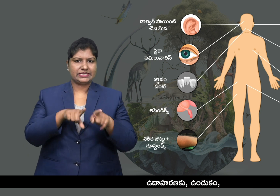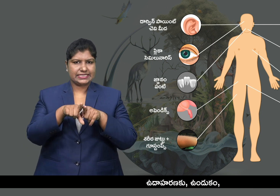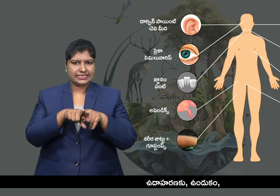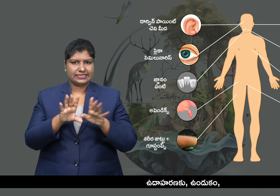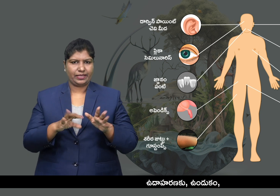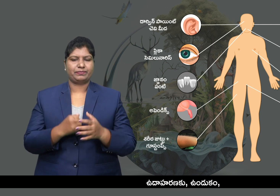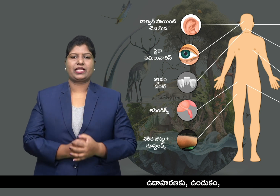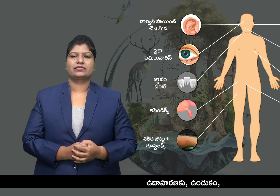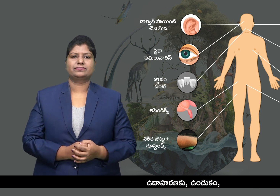ఉదాహరణకు ఉండుకం,